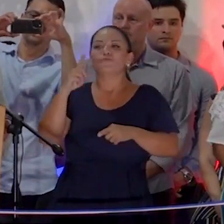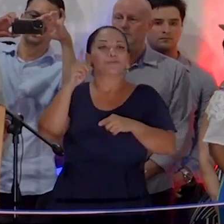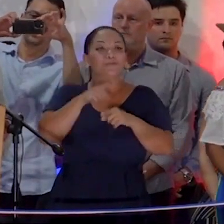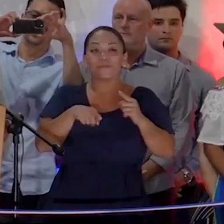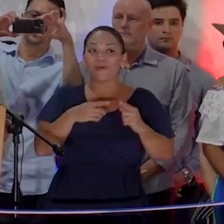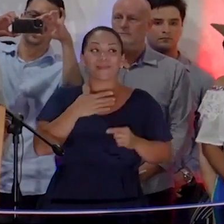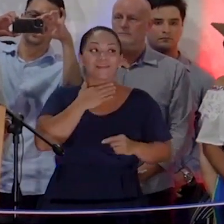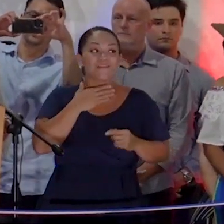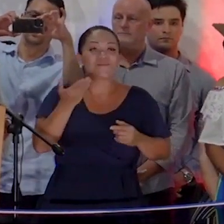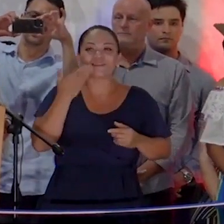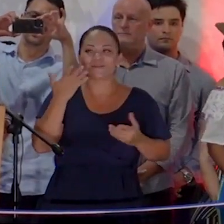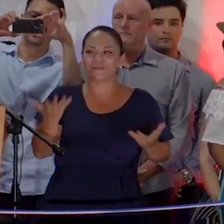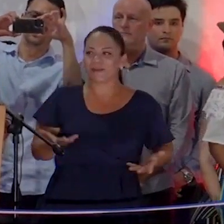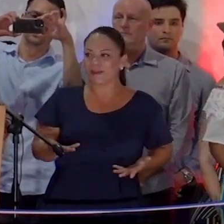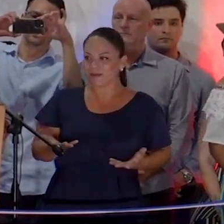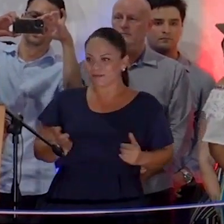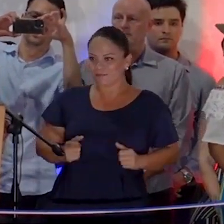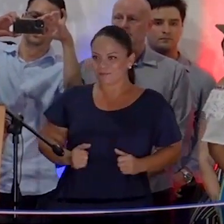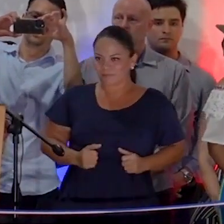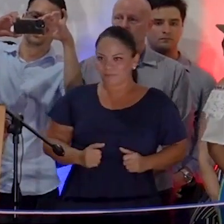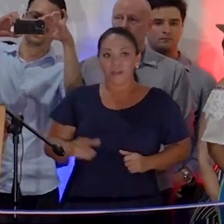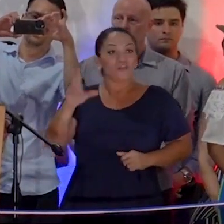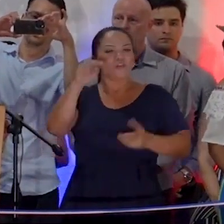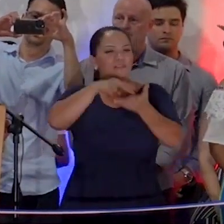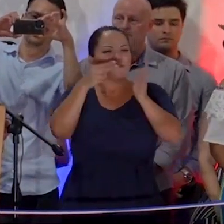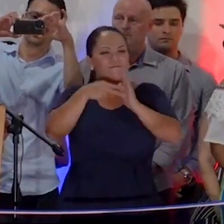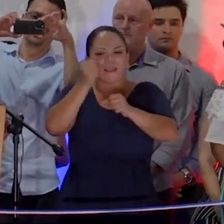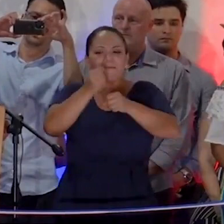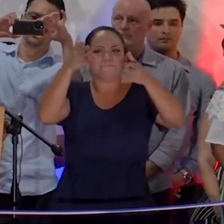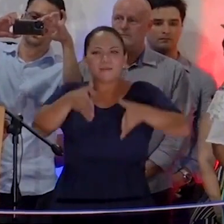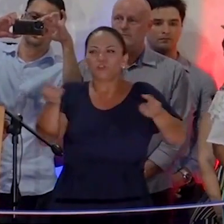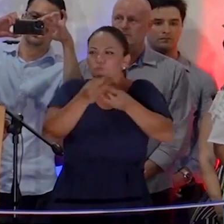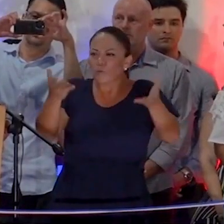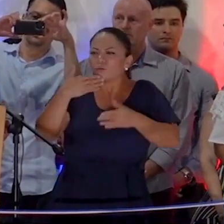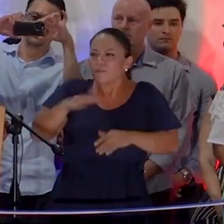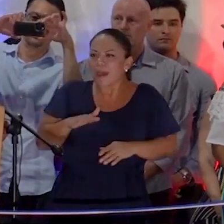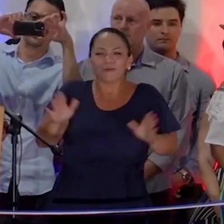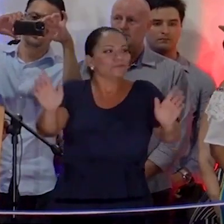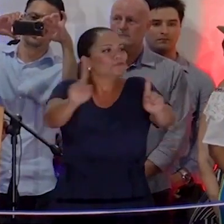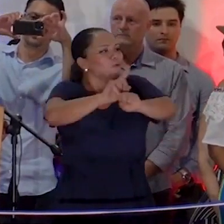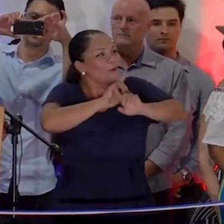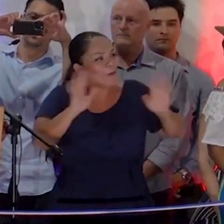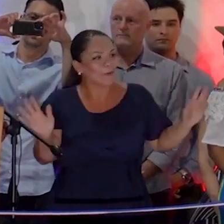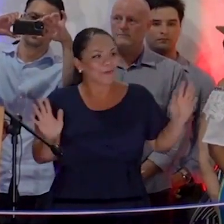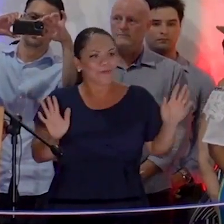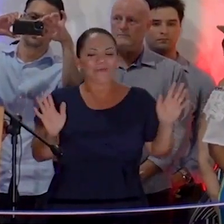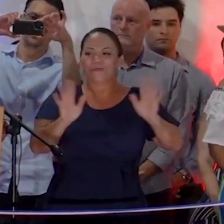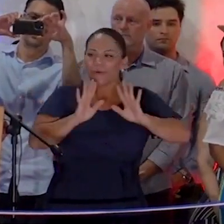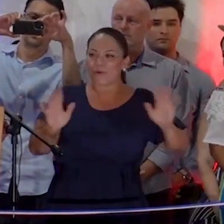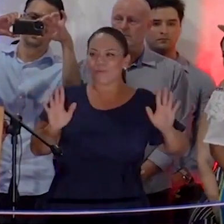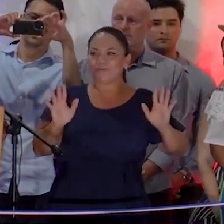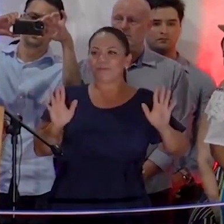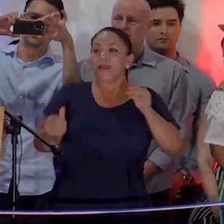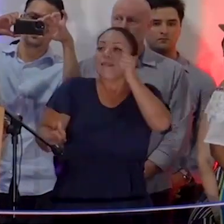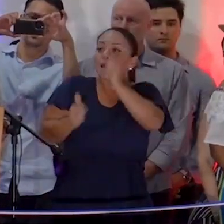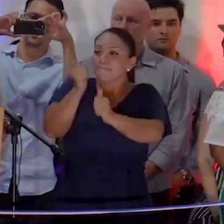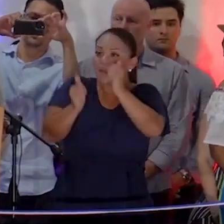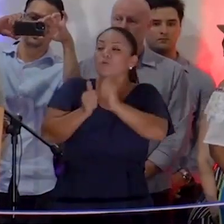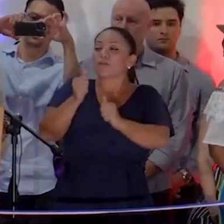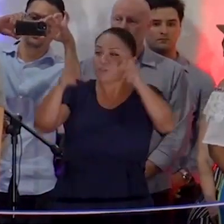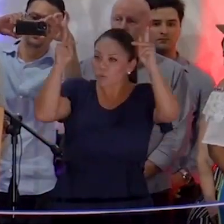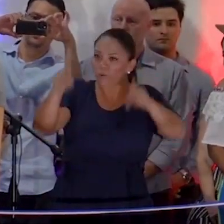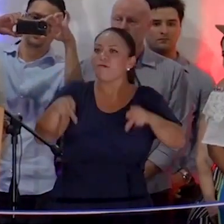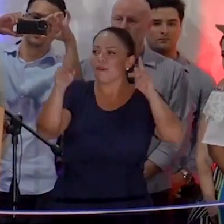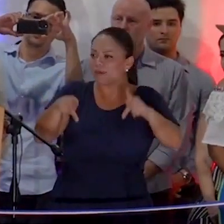respirar. Y no es que los empleados públicos sean malos, no. La gran mayoría son